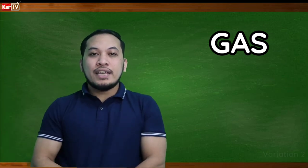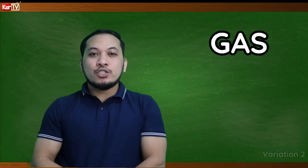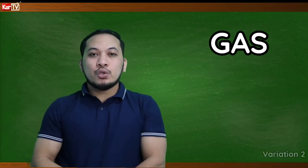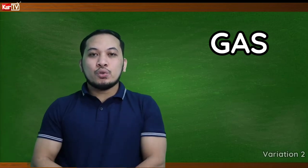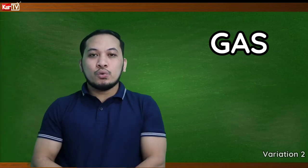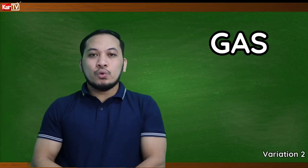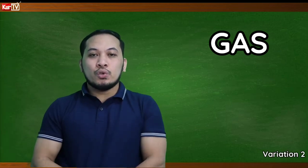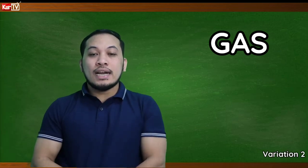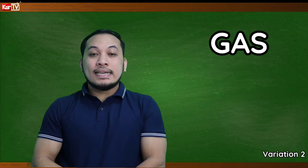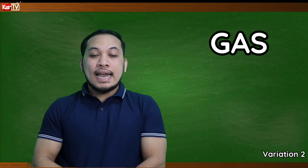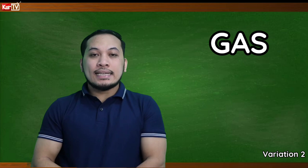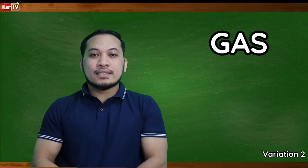Variation 2 ng gas.